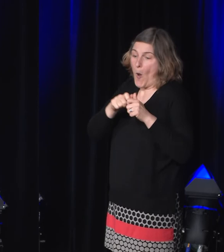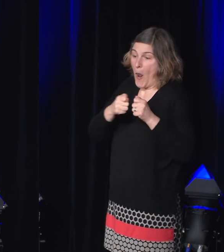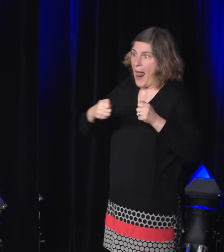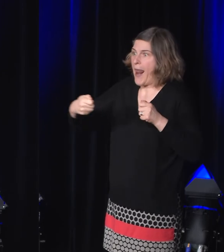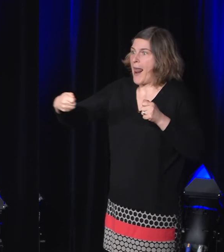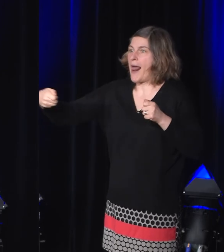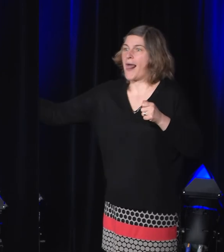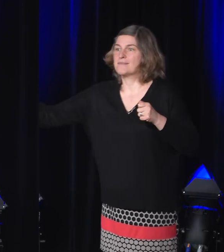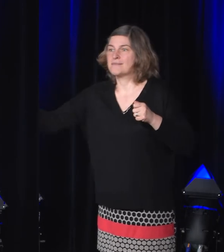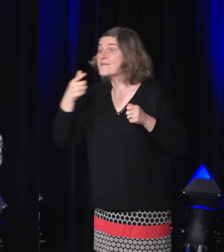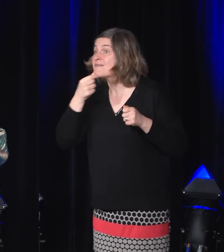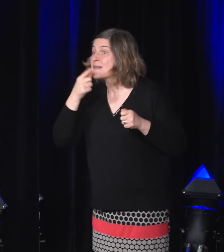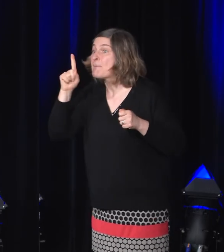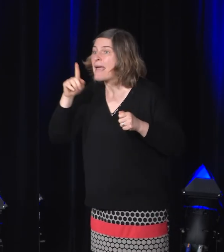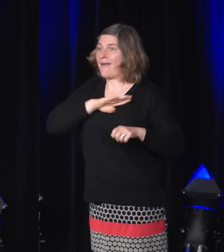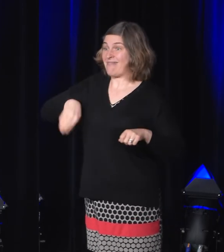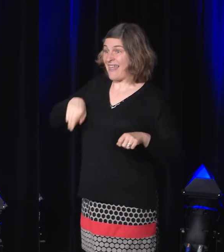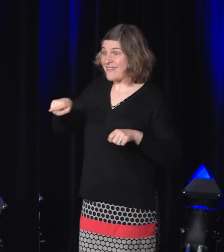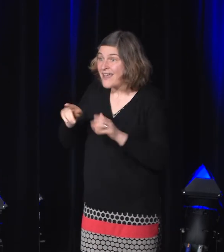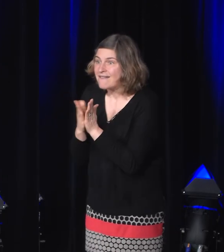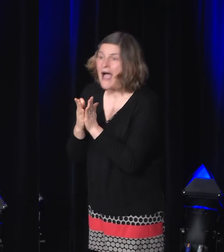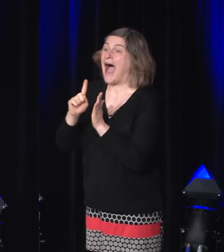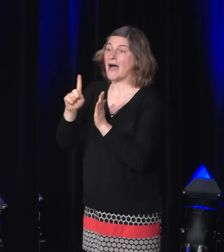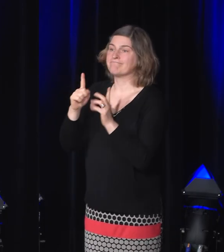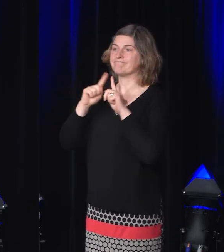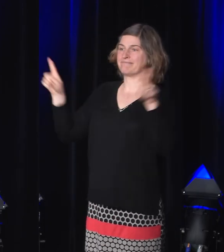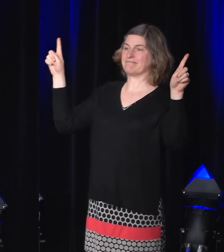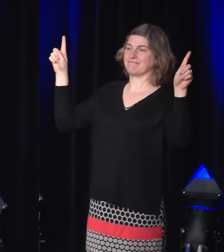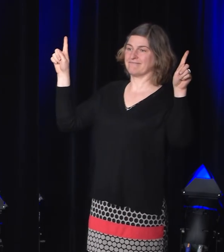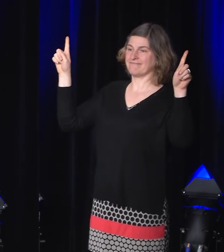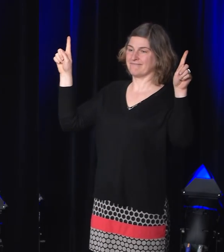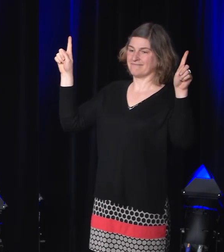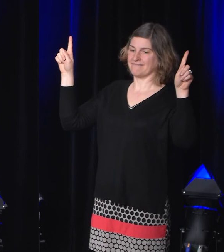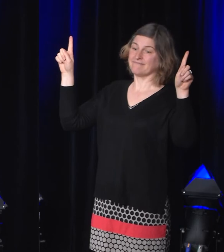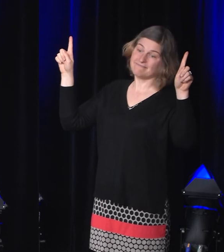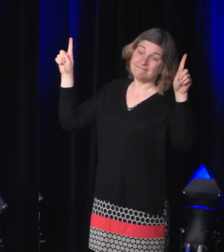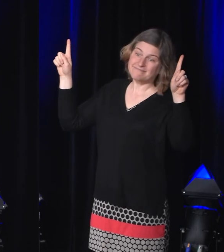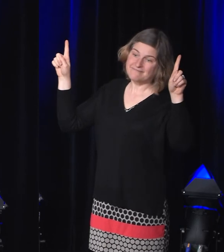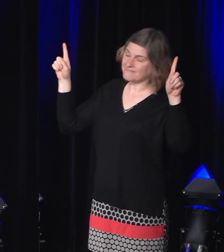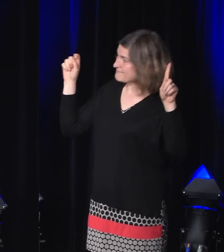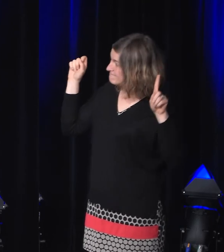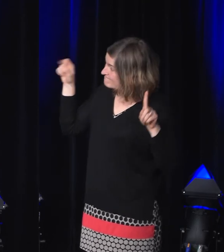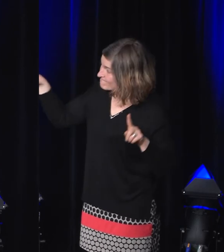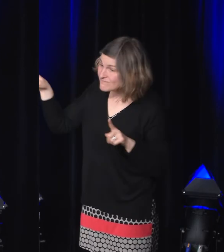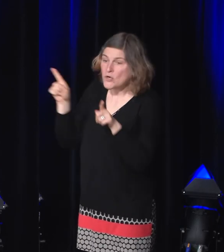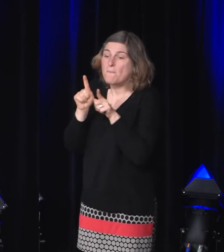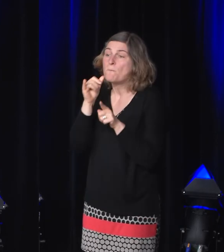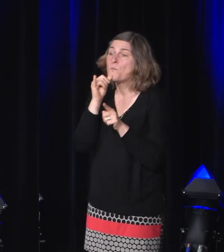Mais pas le dernier, figurez-vous. Figurez-vous que le dernier, c'est un, Le dernier, c'est un petit